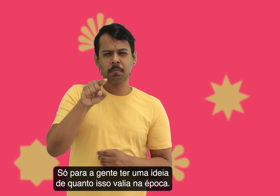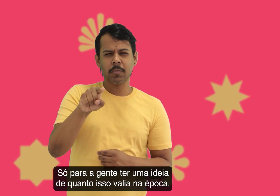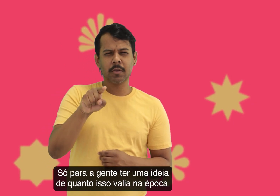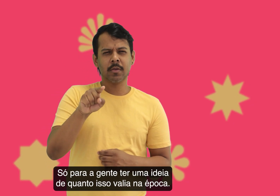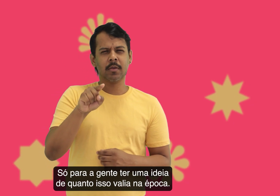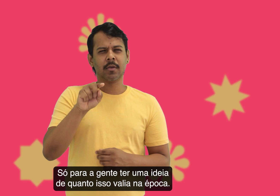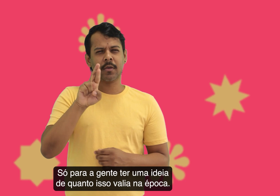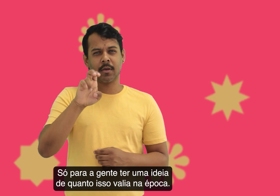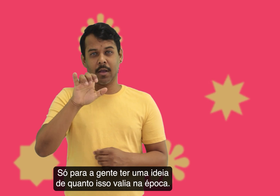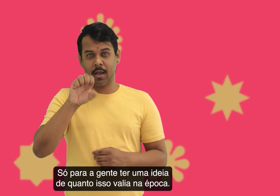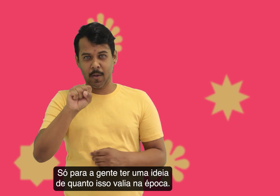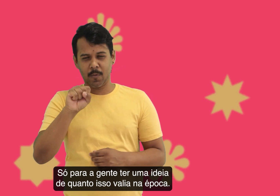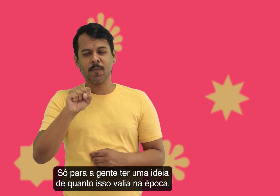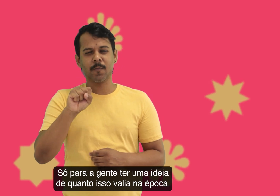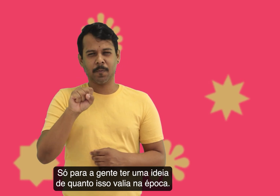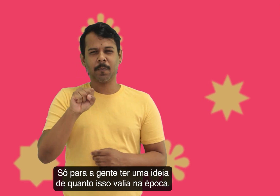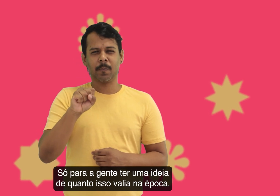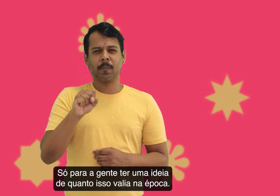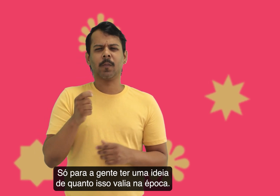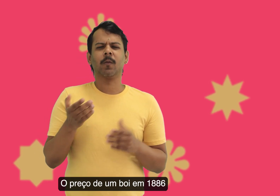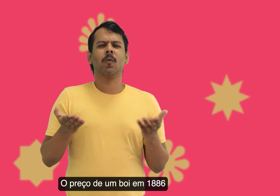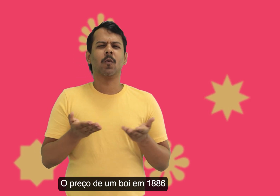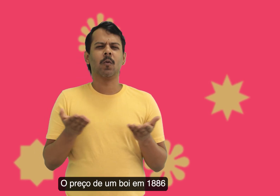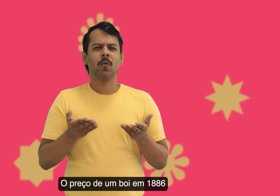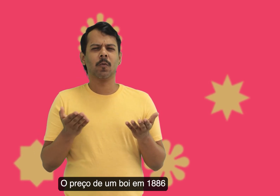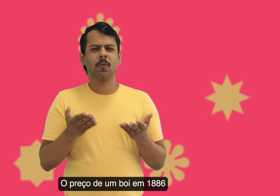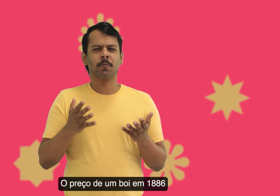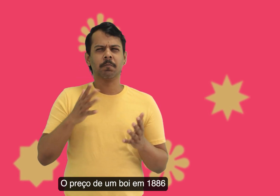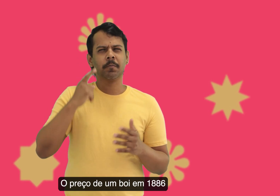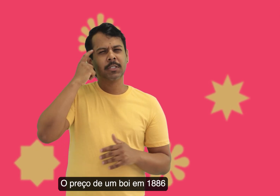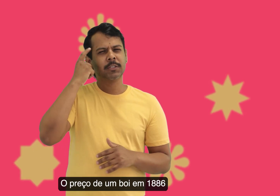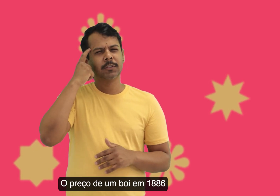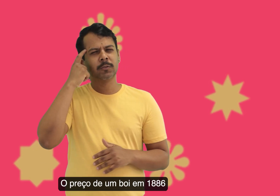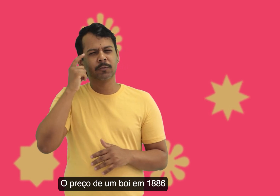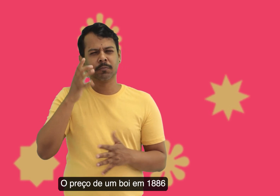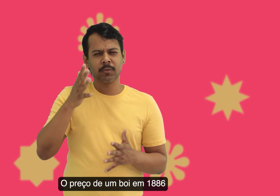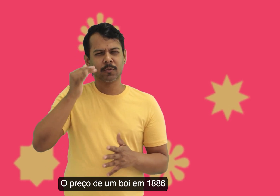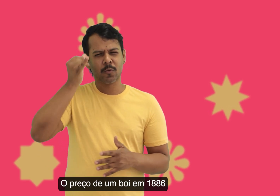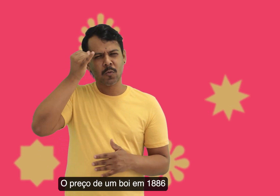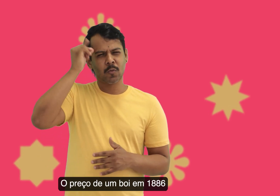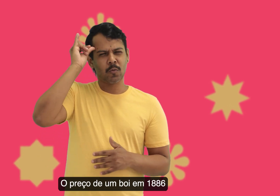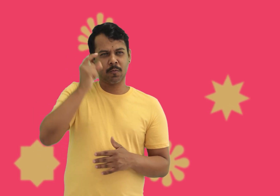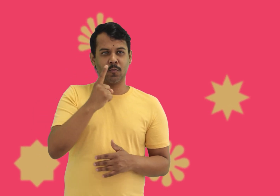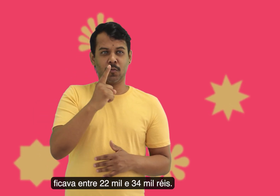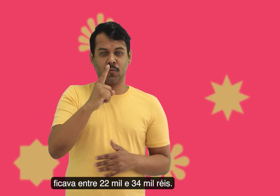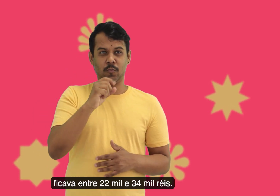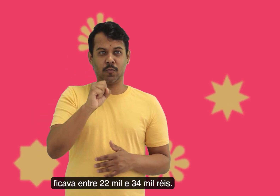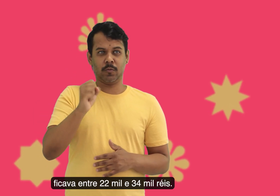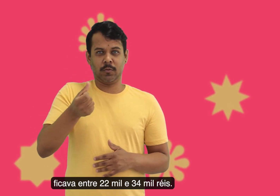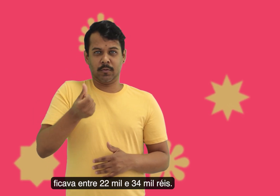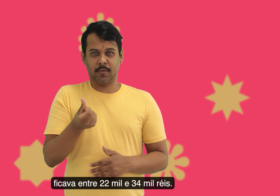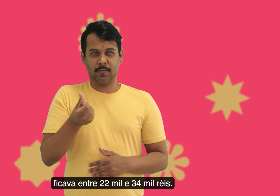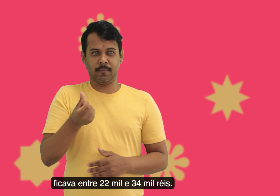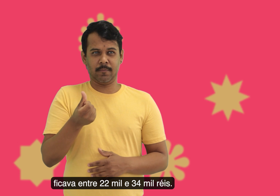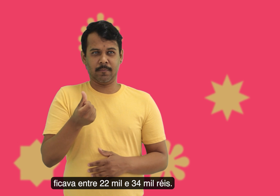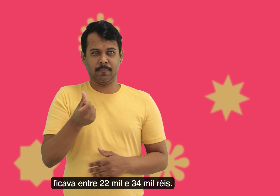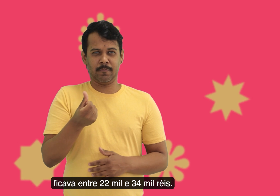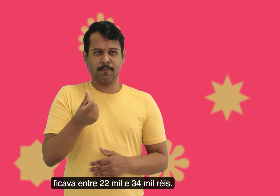para a gente ter uma ideia de quanto isso valia na época, o preço de um boi em 1886 ficava entre 22 mil